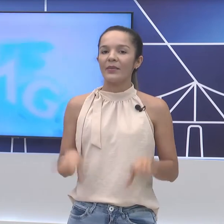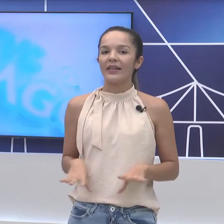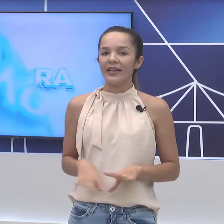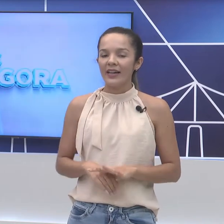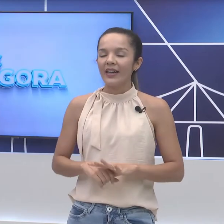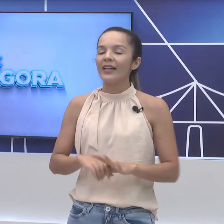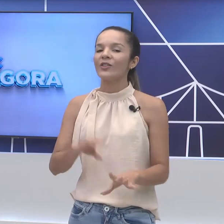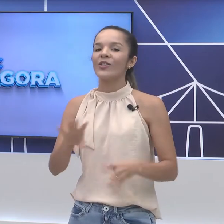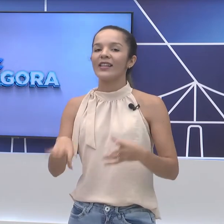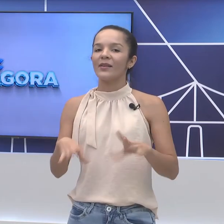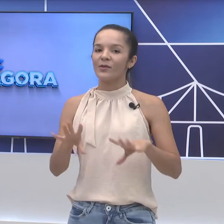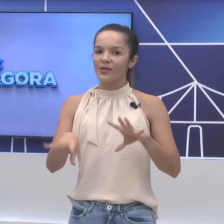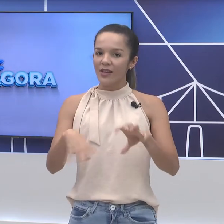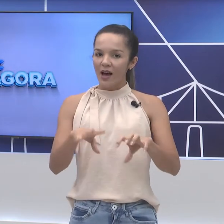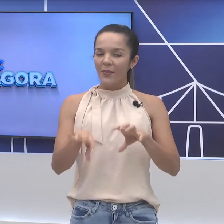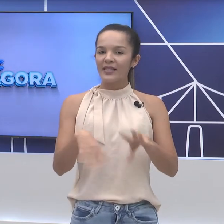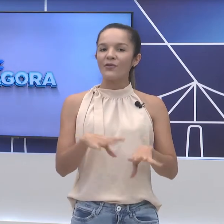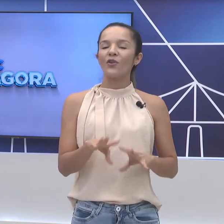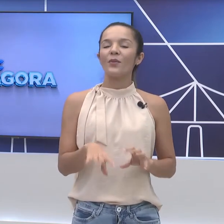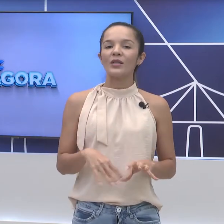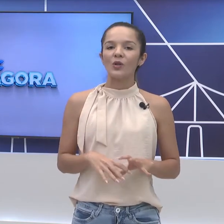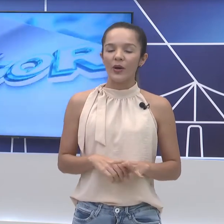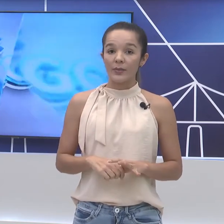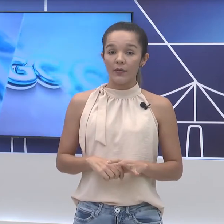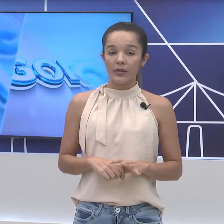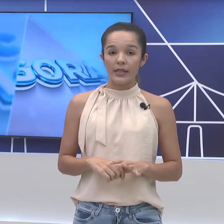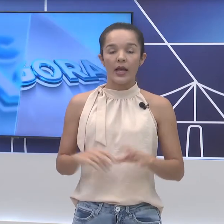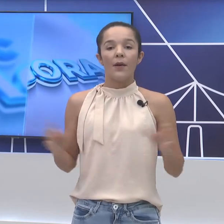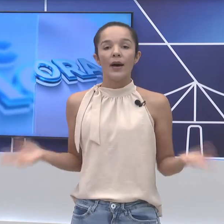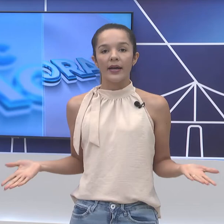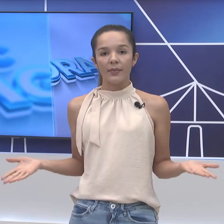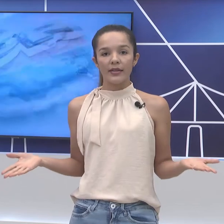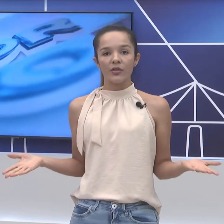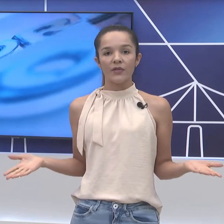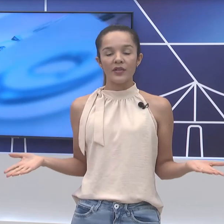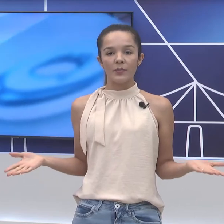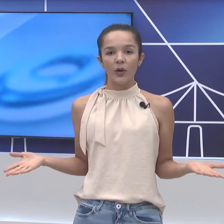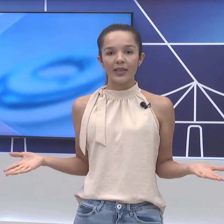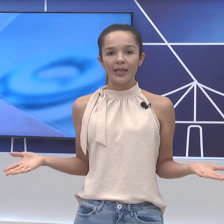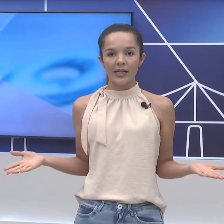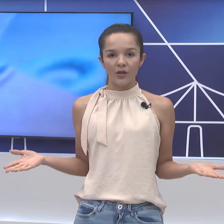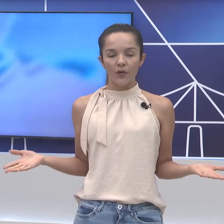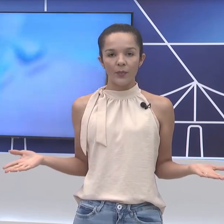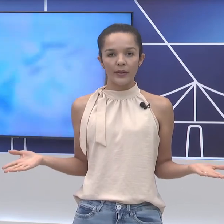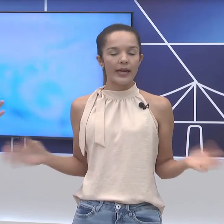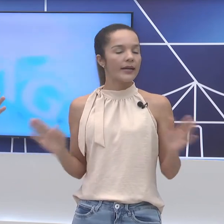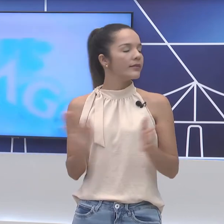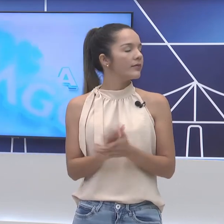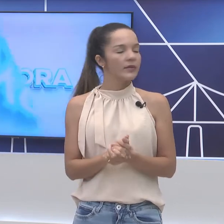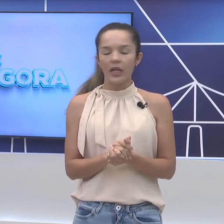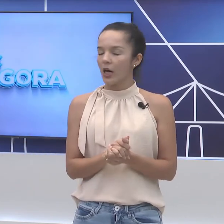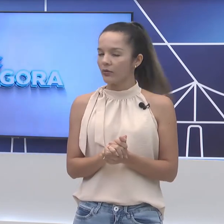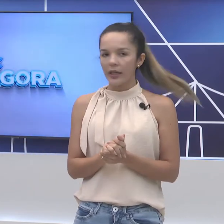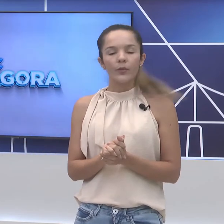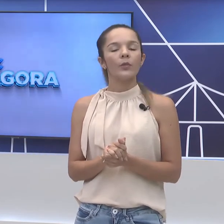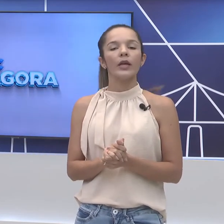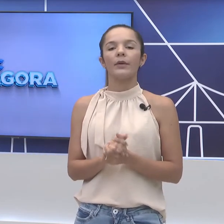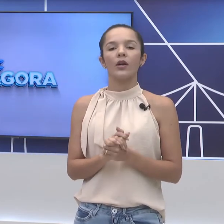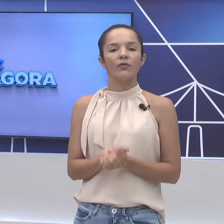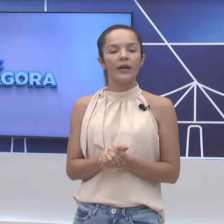amanhã nós teremos mais informações pra vocês. Mudanças. Mari, mas eu já fiz meu cadastro, eu vou perder? Tem problema. Não tem problema, não vai